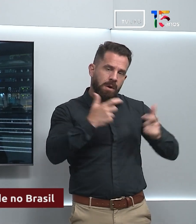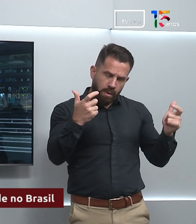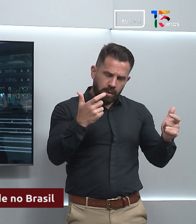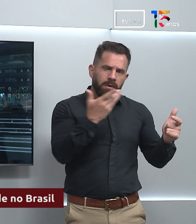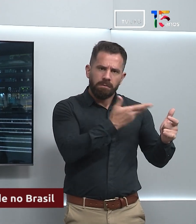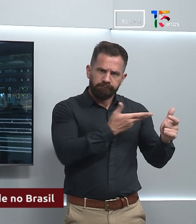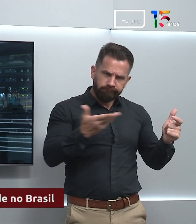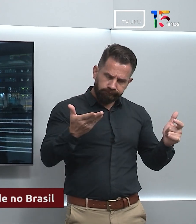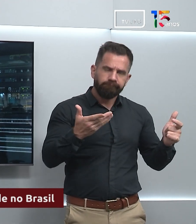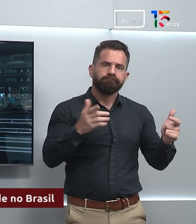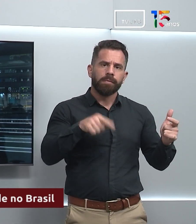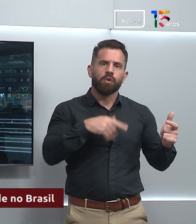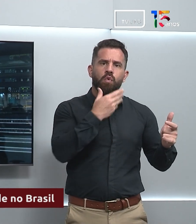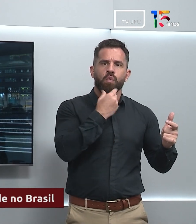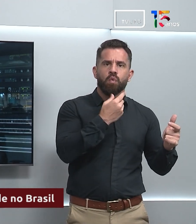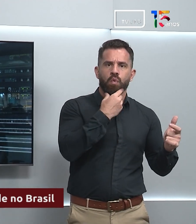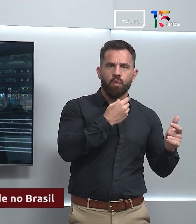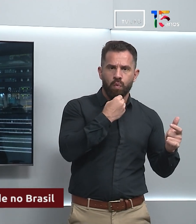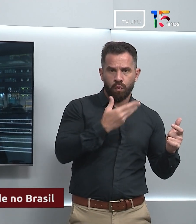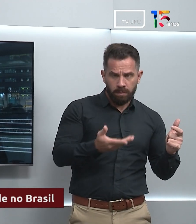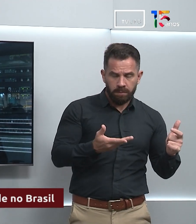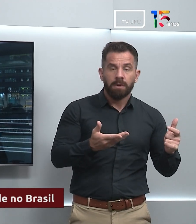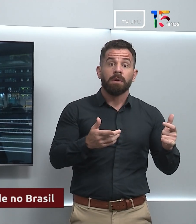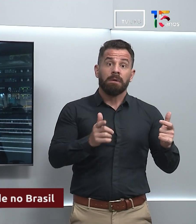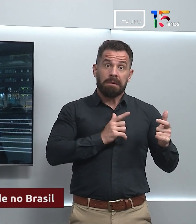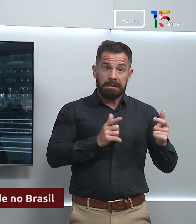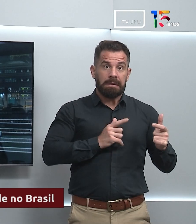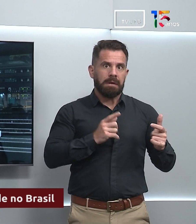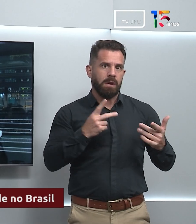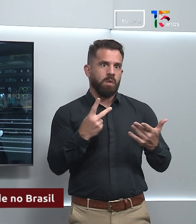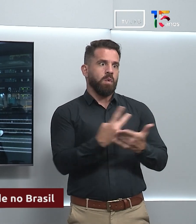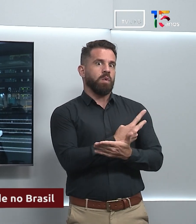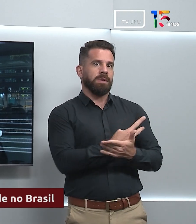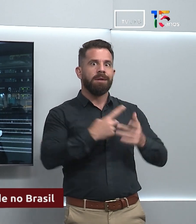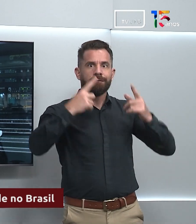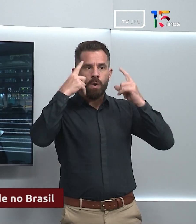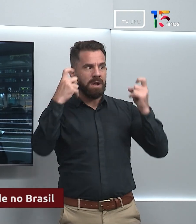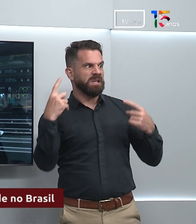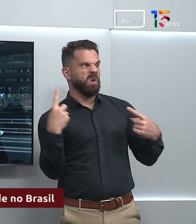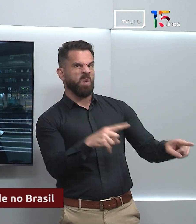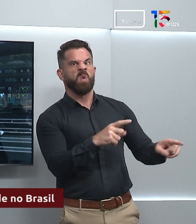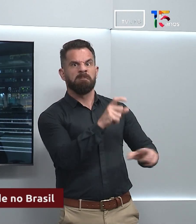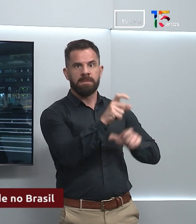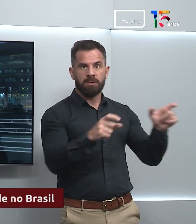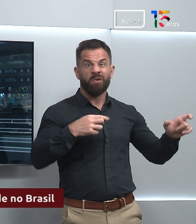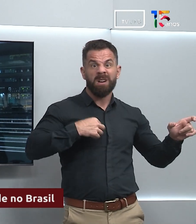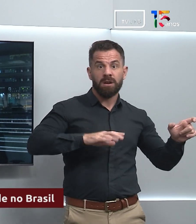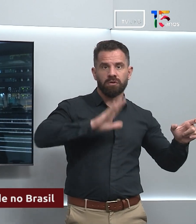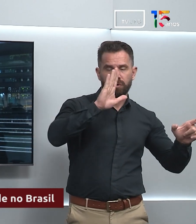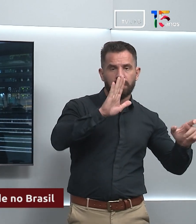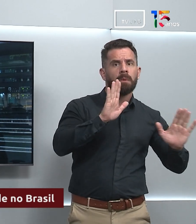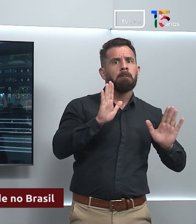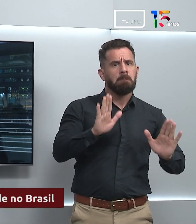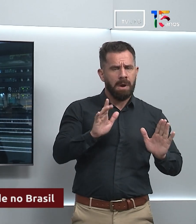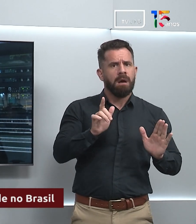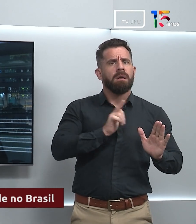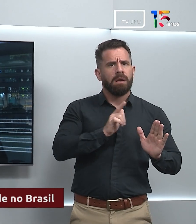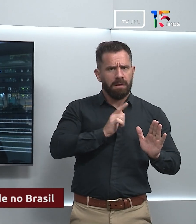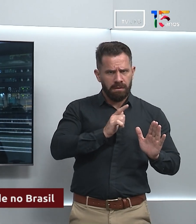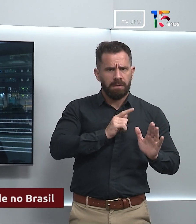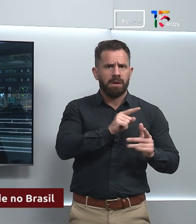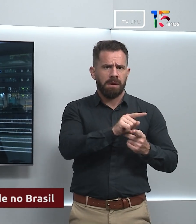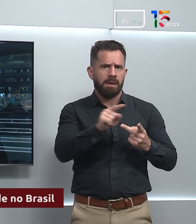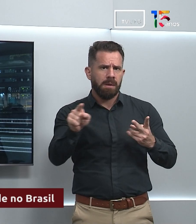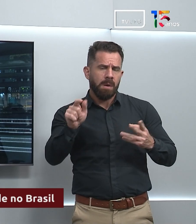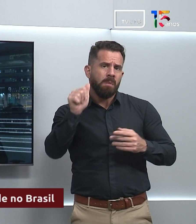maioria de casos registrados, que sofrem violência. Mas o número desses casos contra mulheres cis e trans